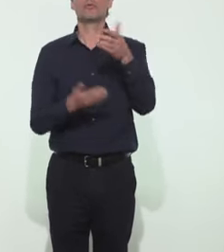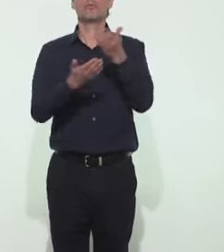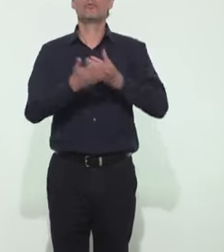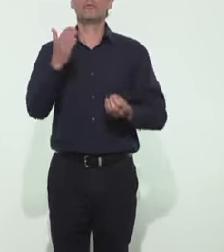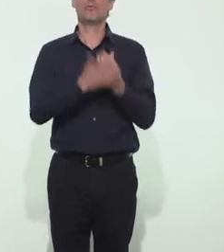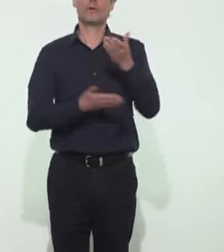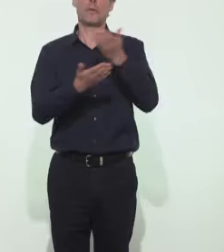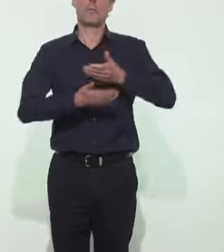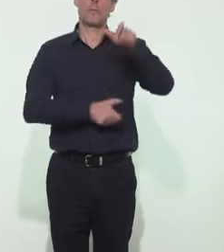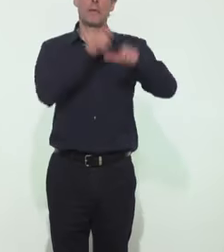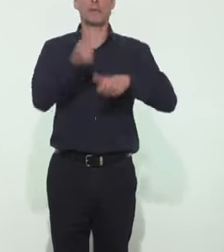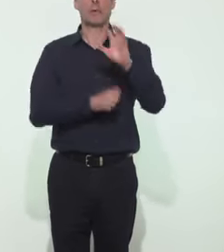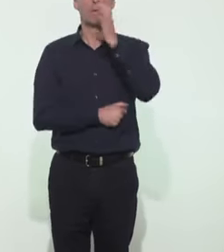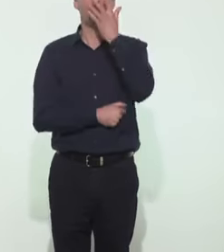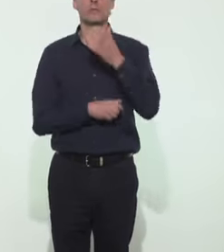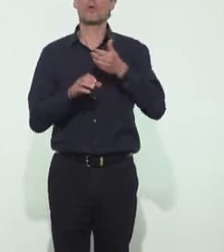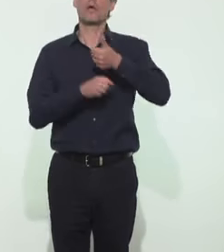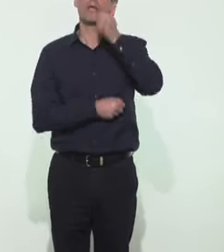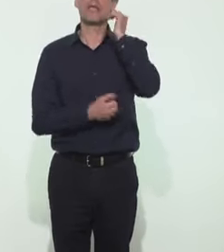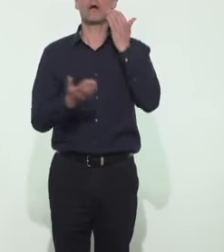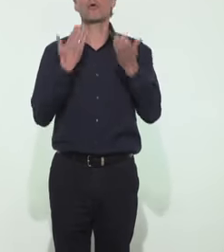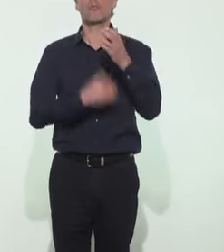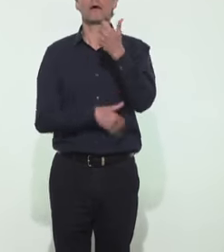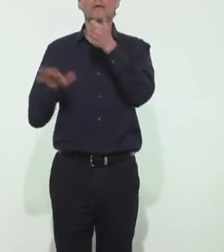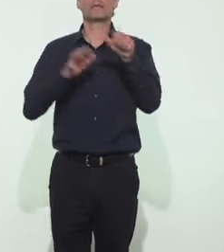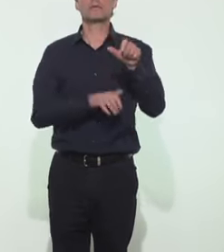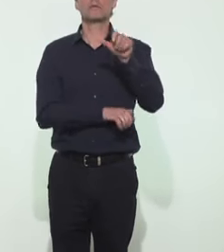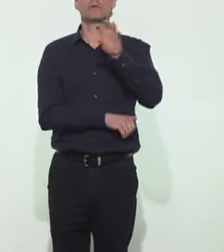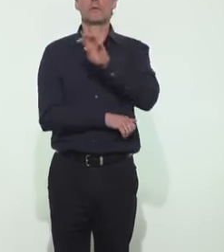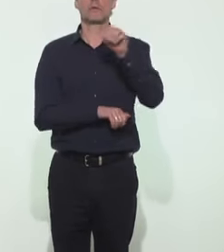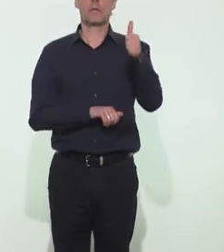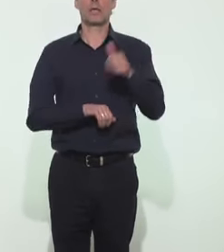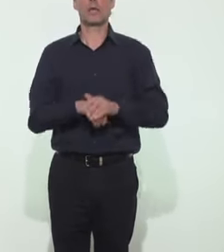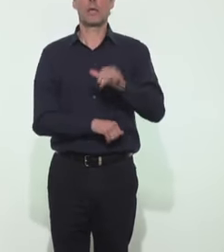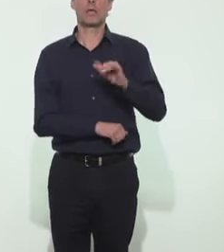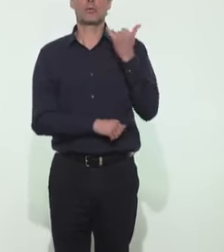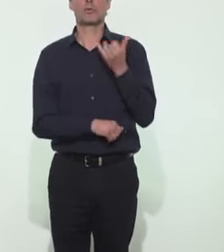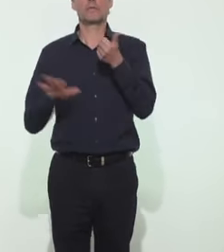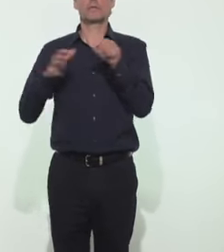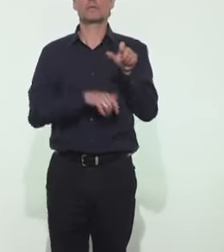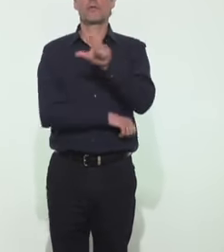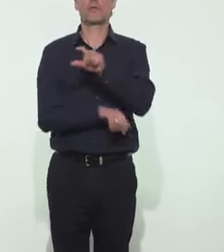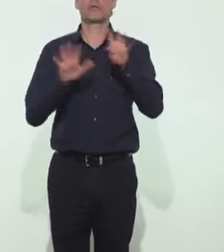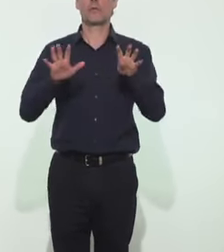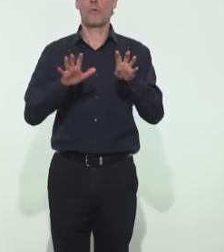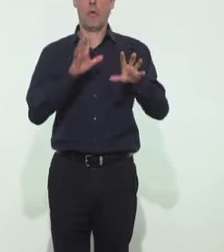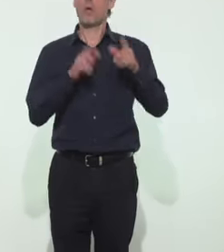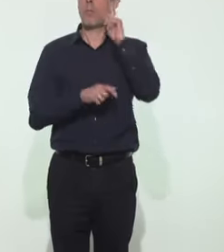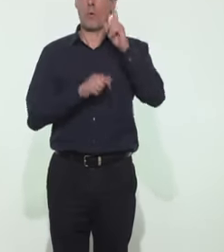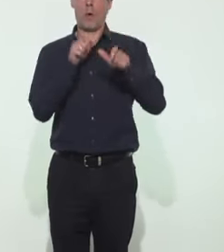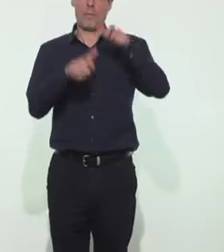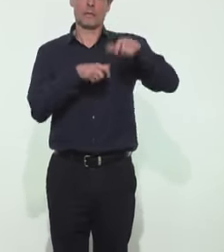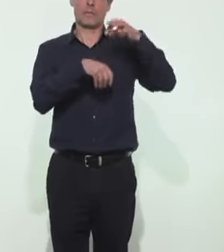réanimation contre 641 hier et 729 jeudi grâce aux sorties qui sont de plus en plus